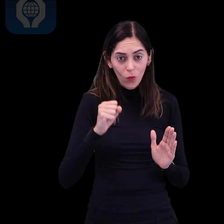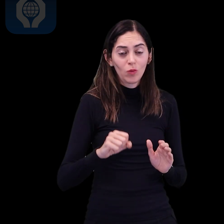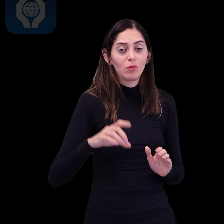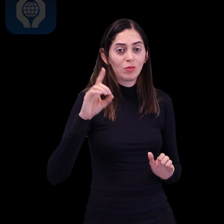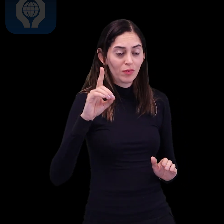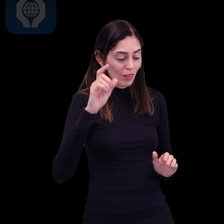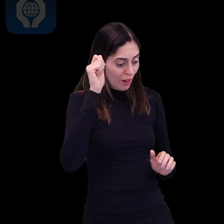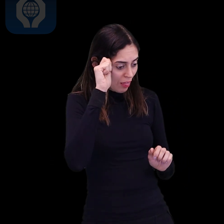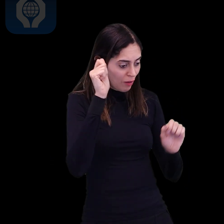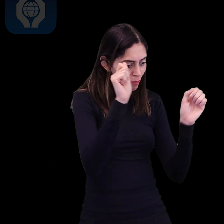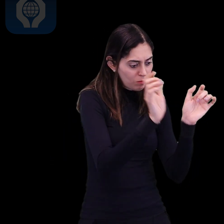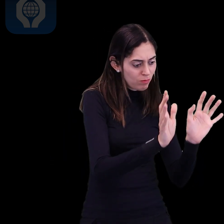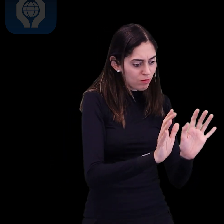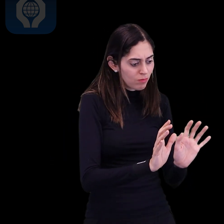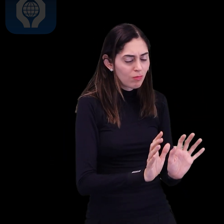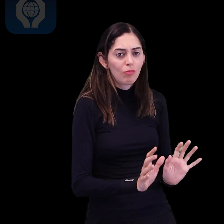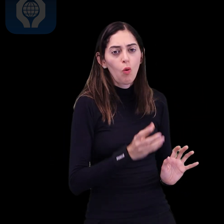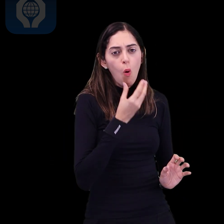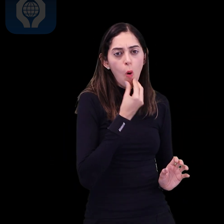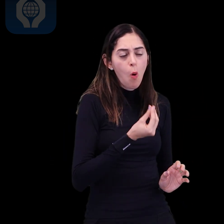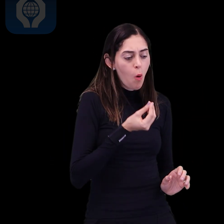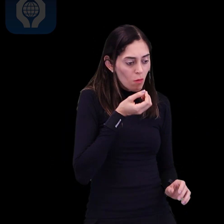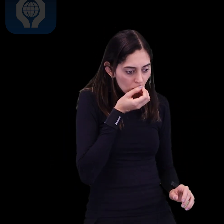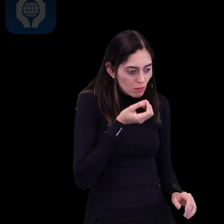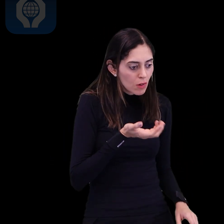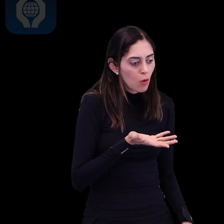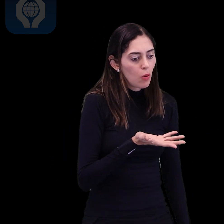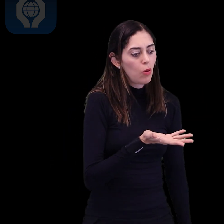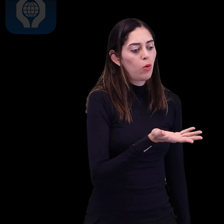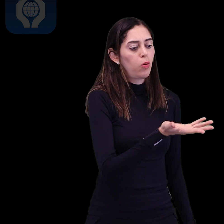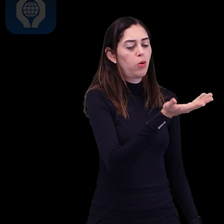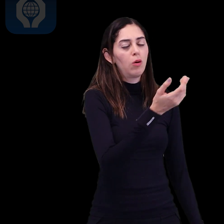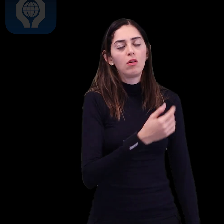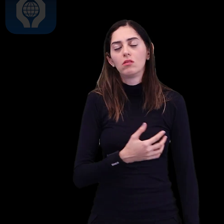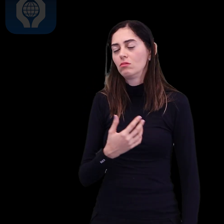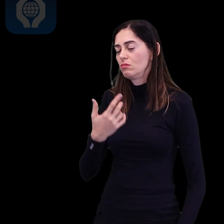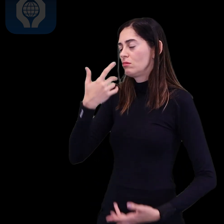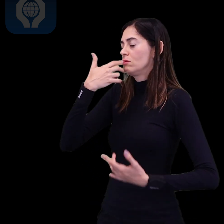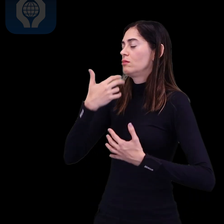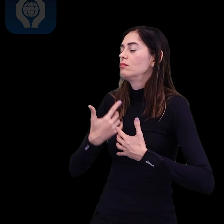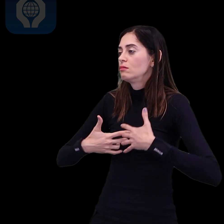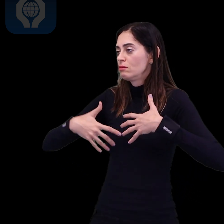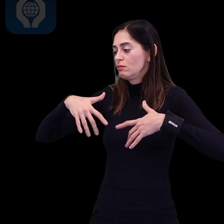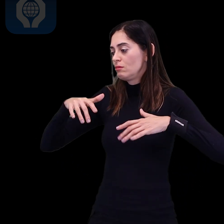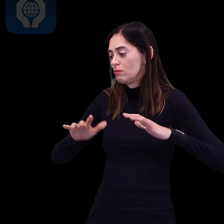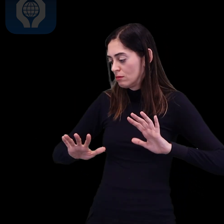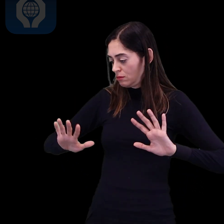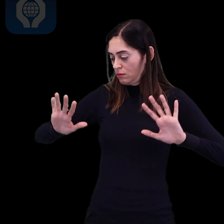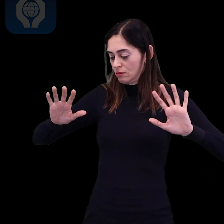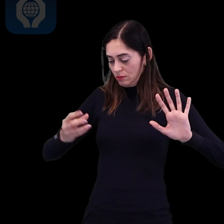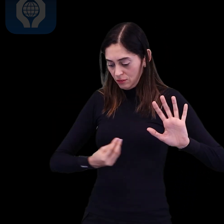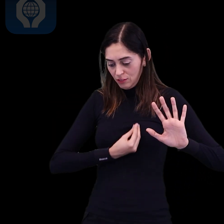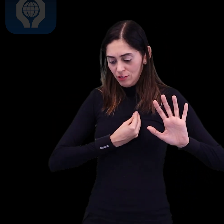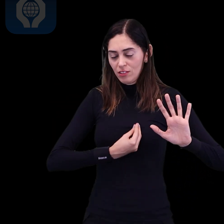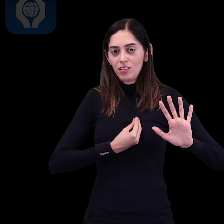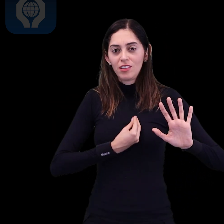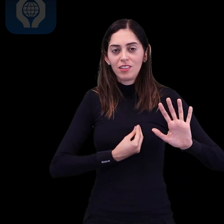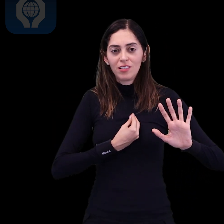suas narinas o fôlego da vida, e o homem foi feito alma vivente. E plantou o Senhor Deus um jardim no Éden,